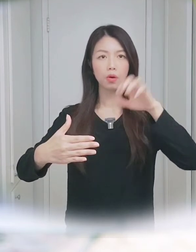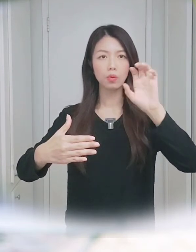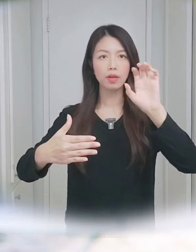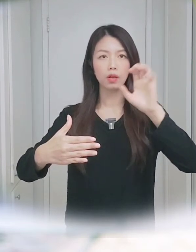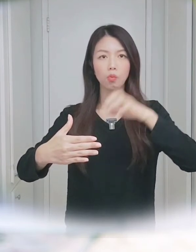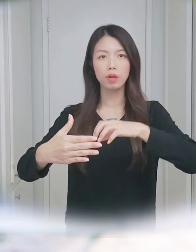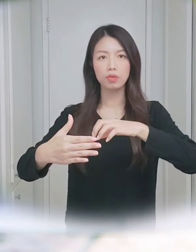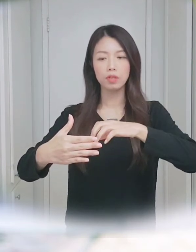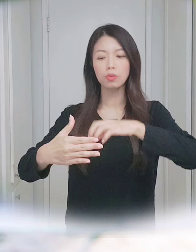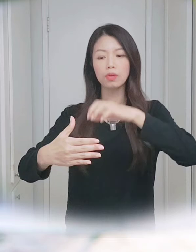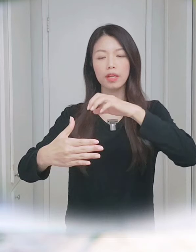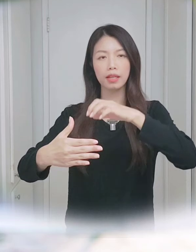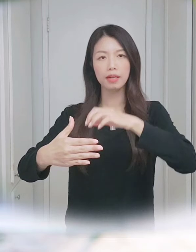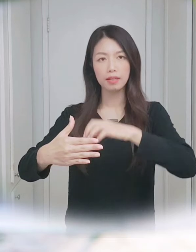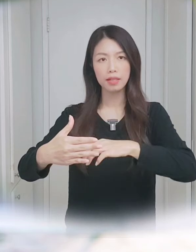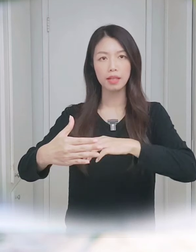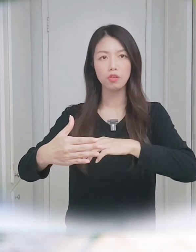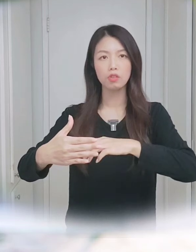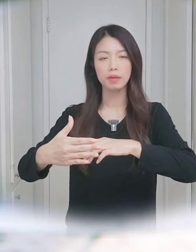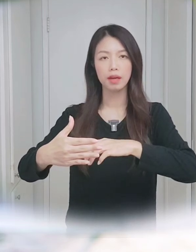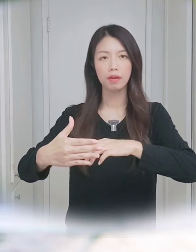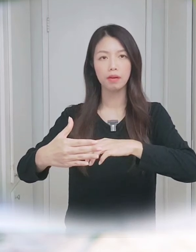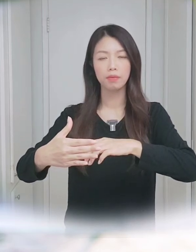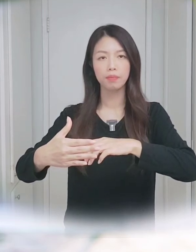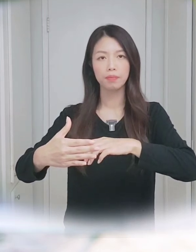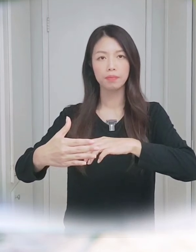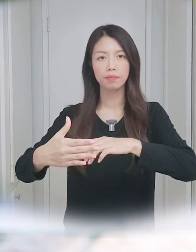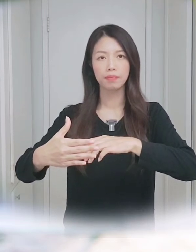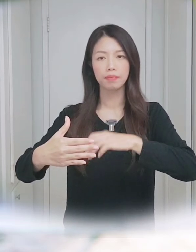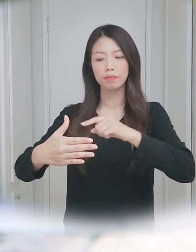보이게 해서 손을 약간 오므려 주시고 이 안을 살짝 내려주시면 돼요.